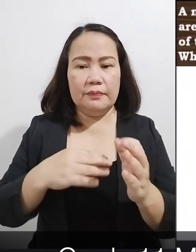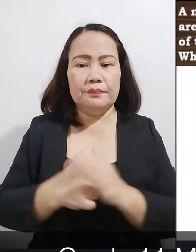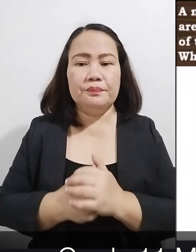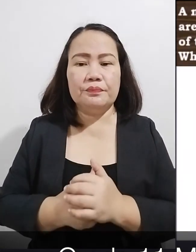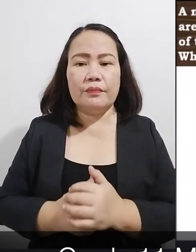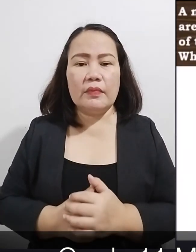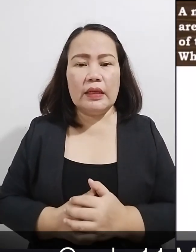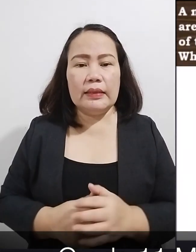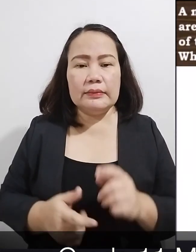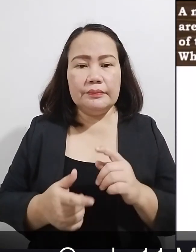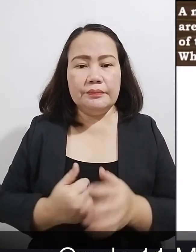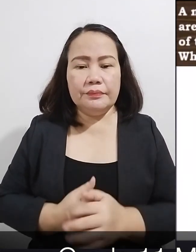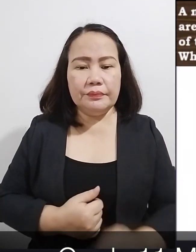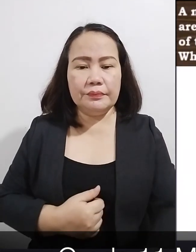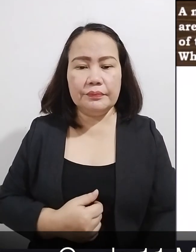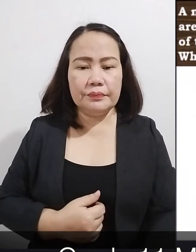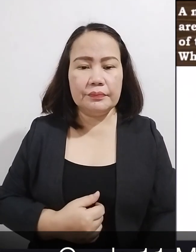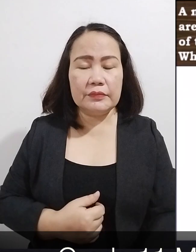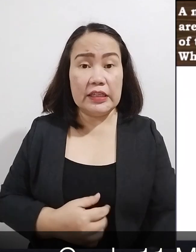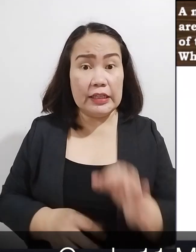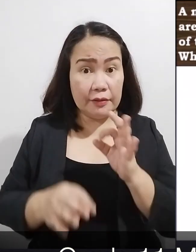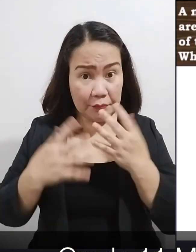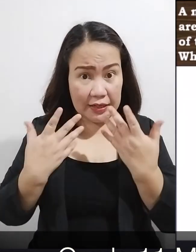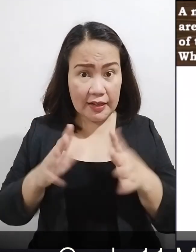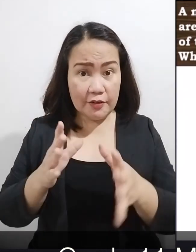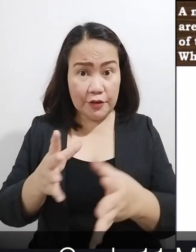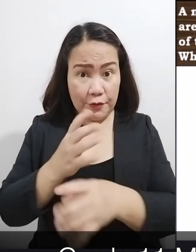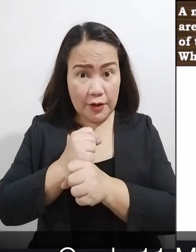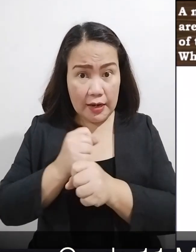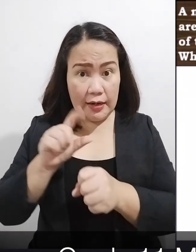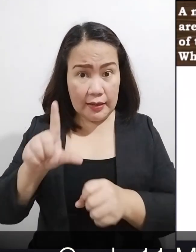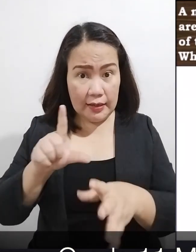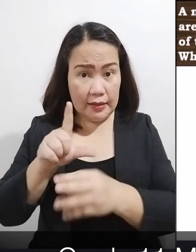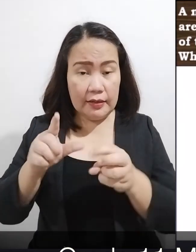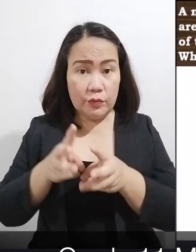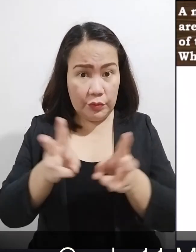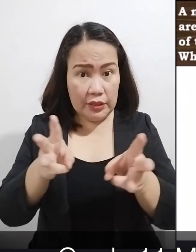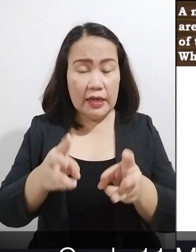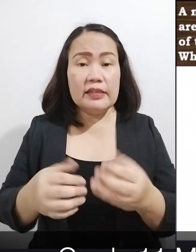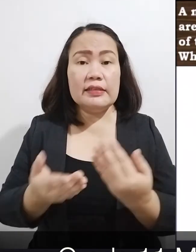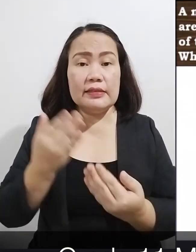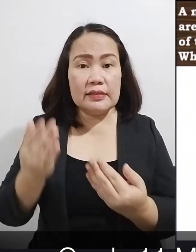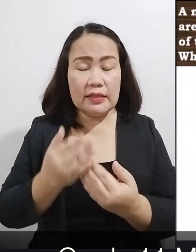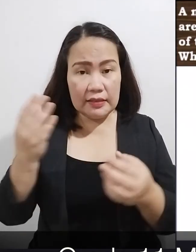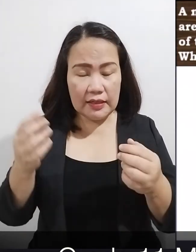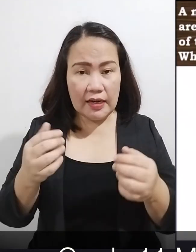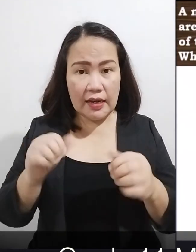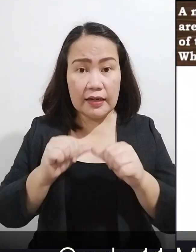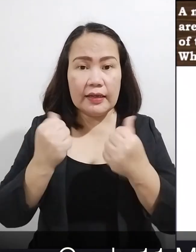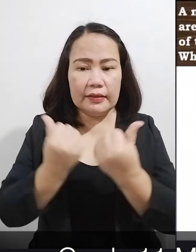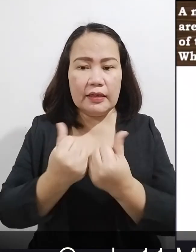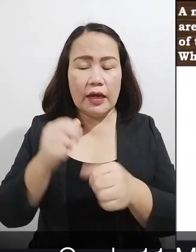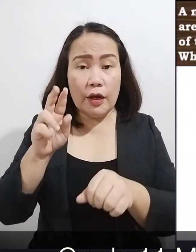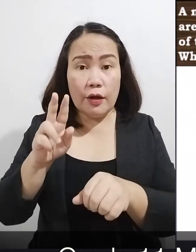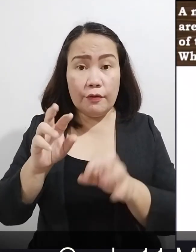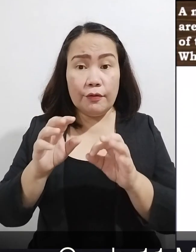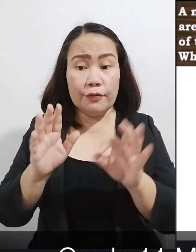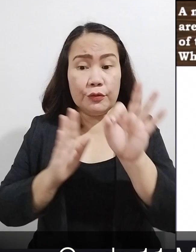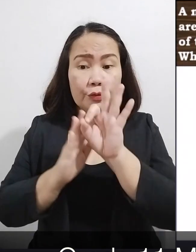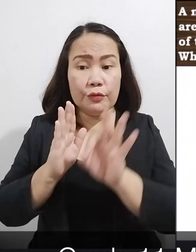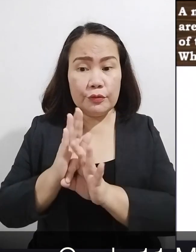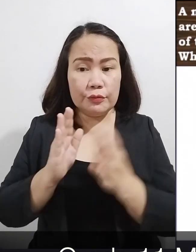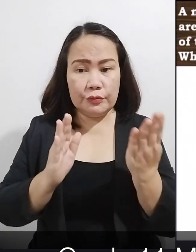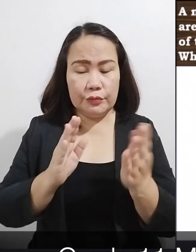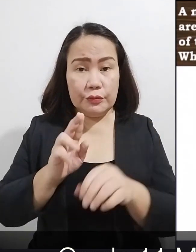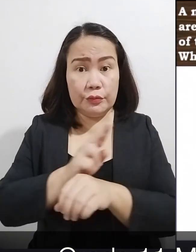At dahil alam na natin yung value ng length at width, madali na nating makukuha ngayon yung area. So, gamit yung formulang